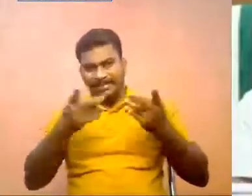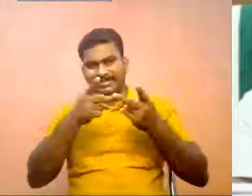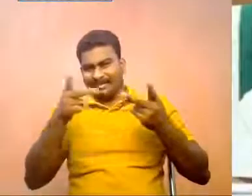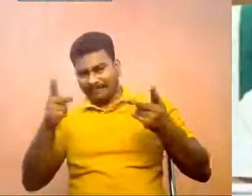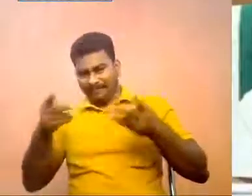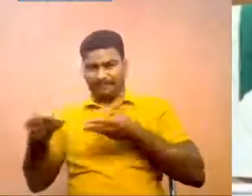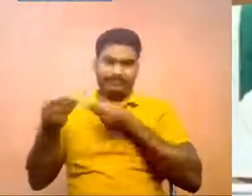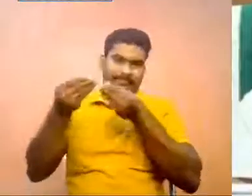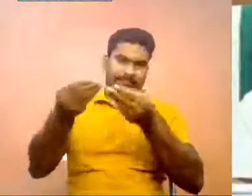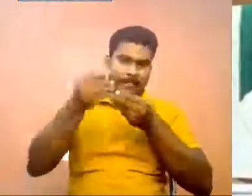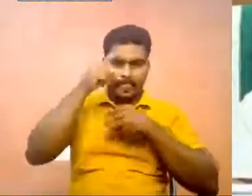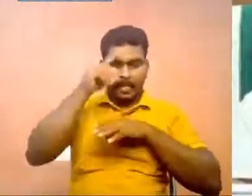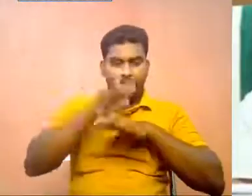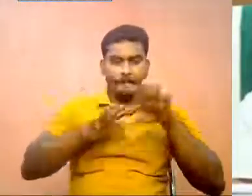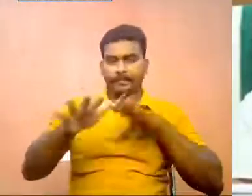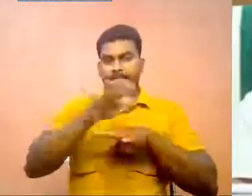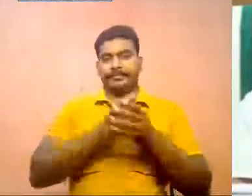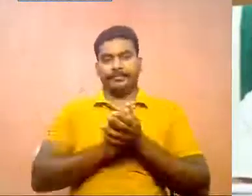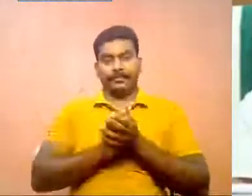സർക്കാർ സംവിധാനങ്ങളും